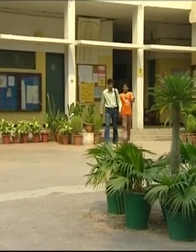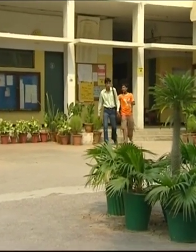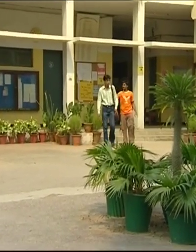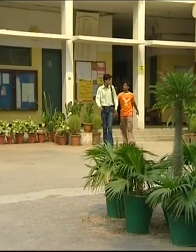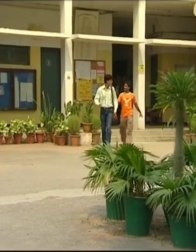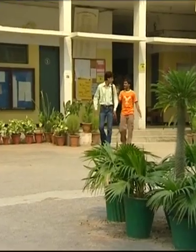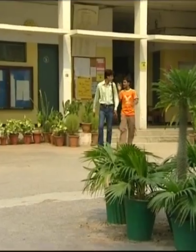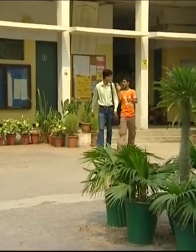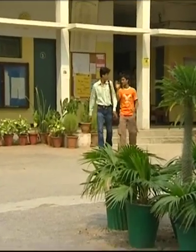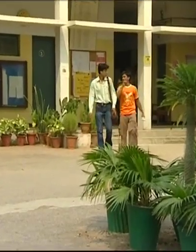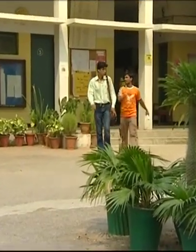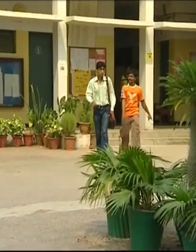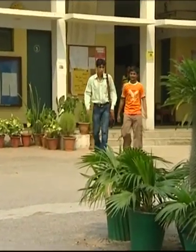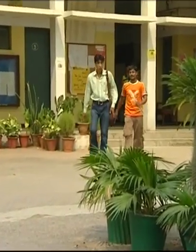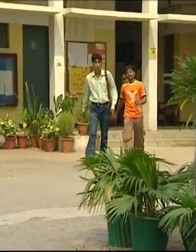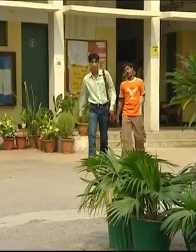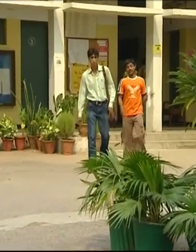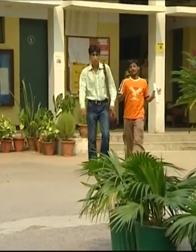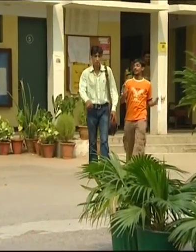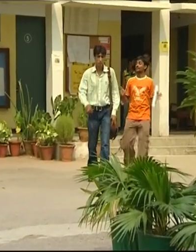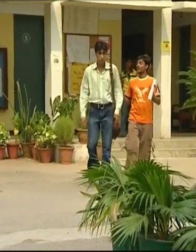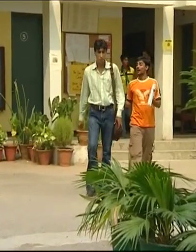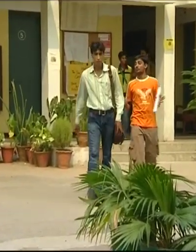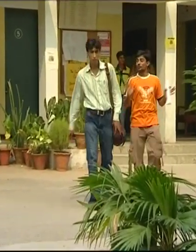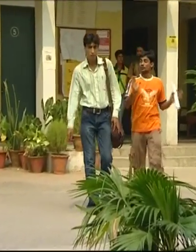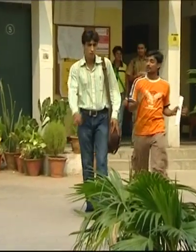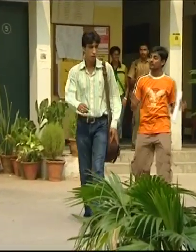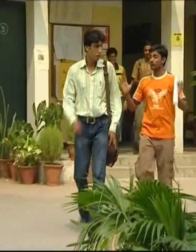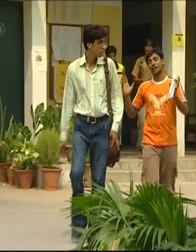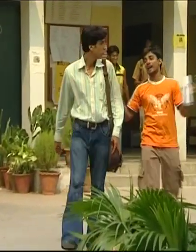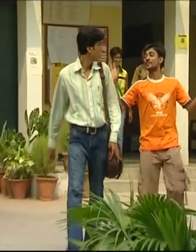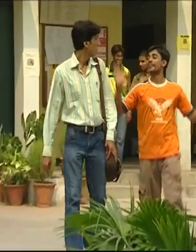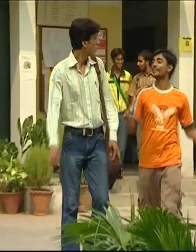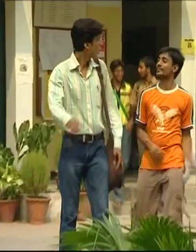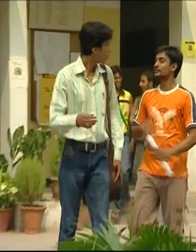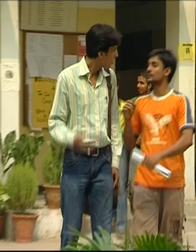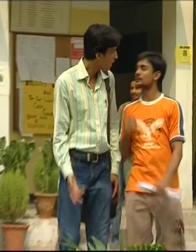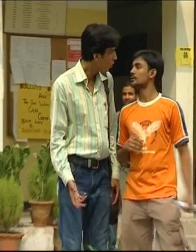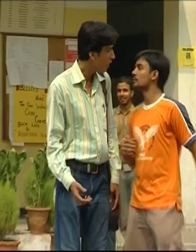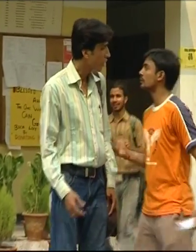यार तू तो रहेगा हमेशा कुएं का मेढक, लेकिन भैया हम तो दुनिया में फुल ऐश करेंगे। यार तू समझता क्यों नहीं यार?